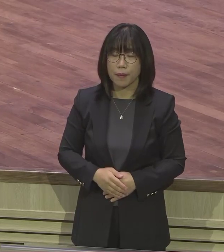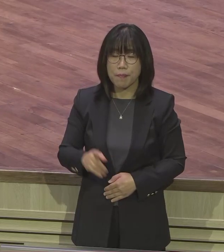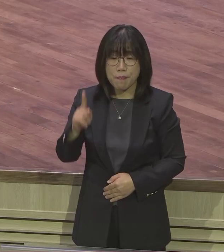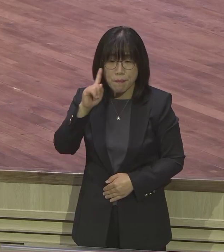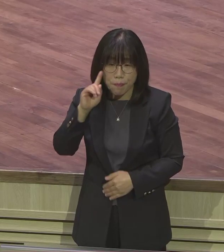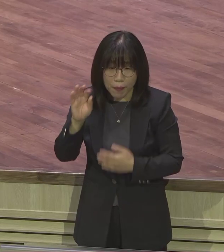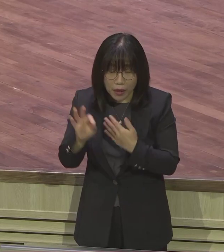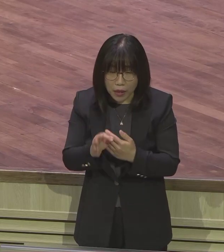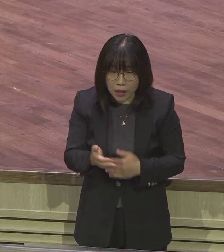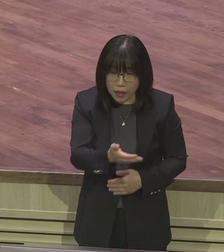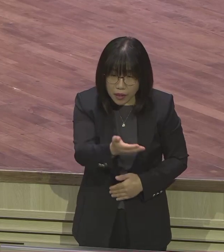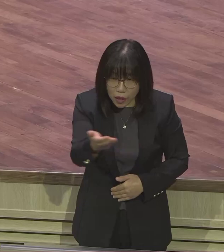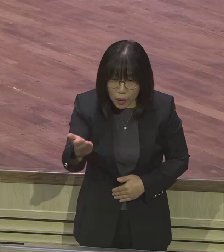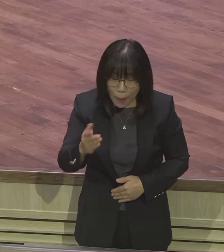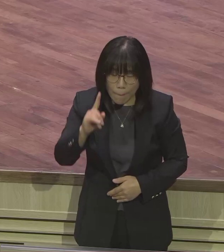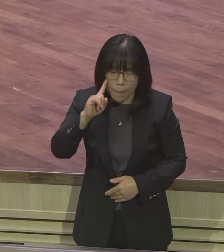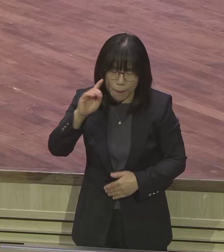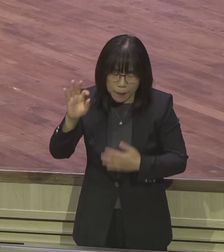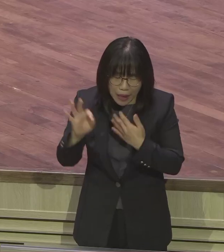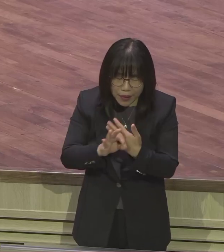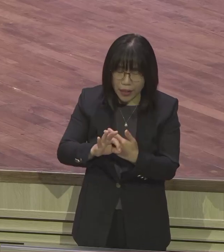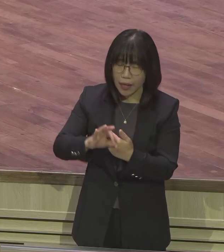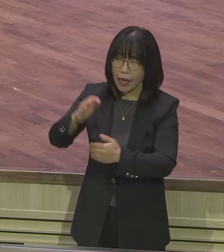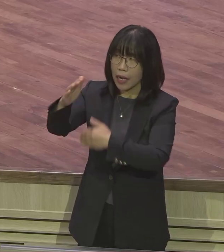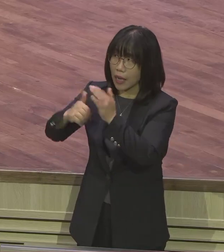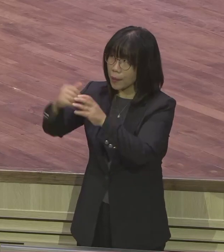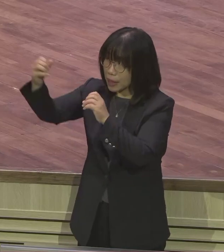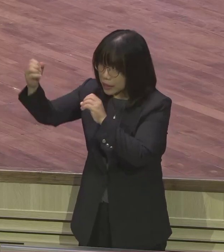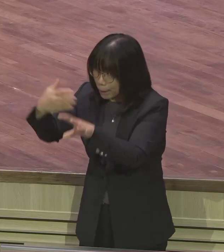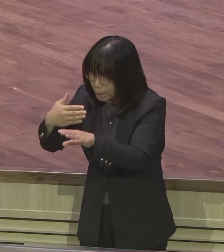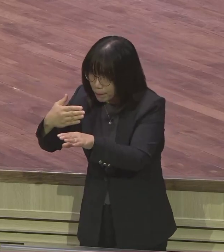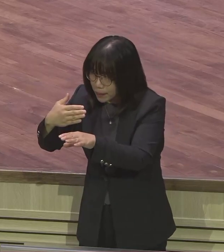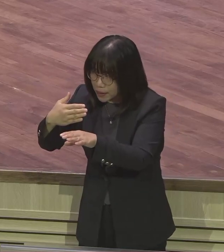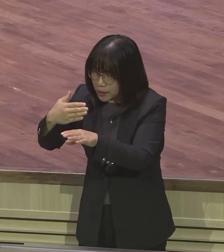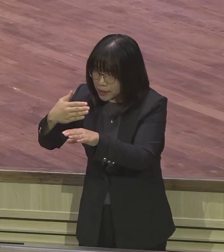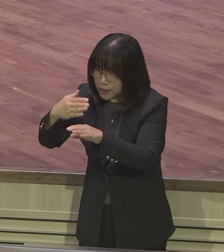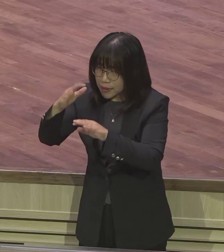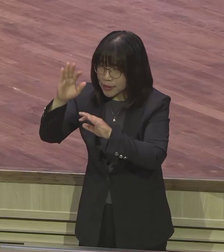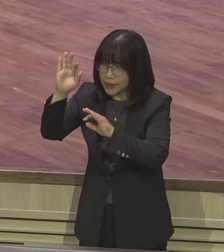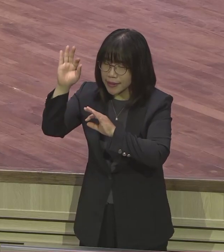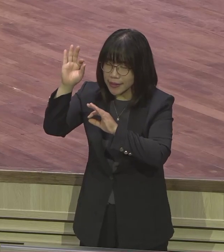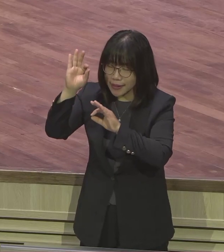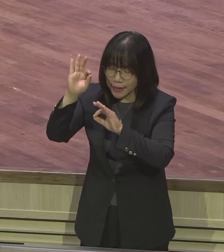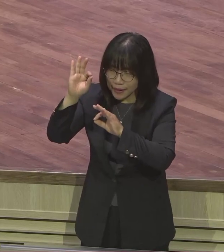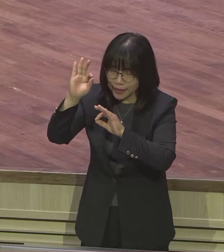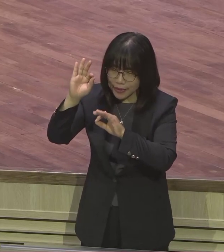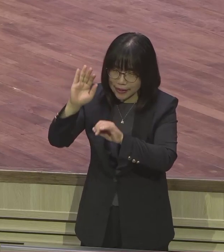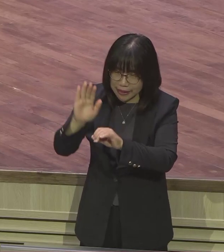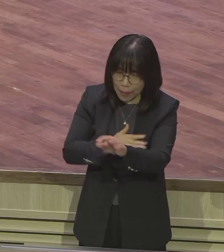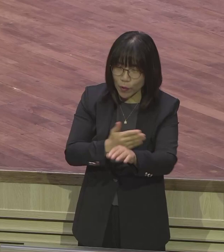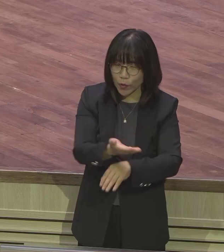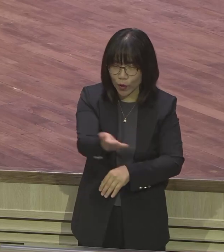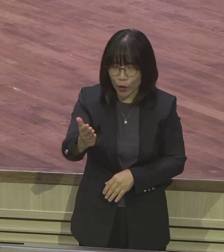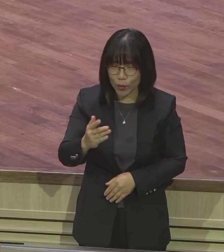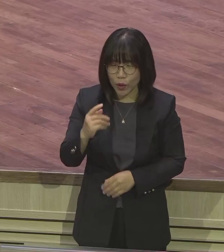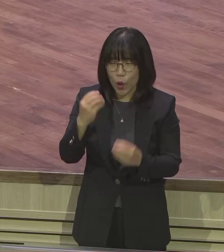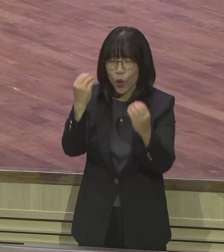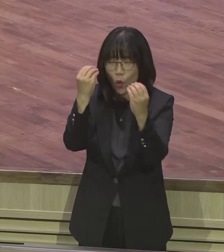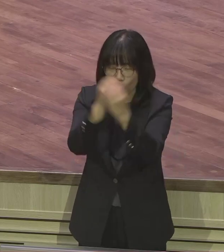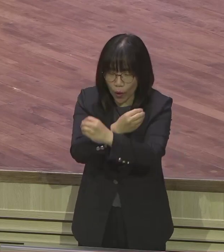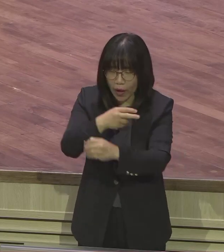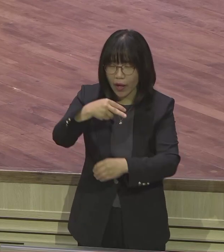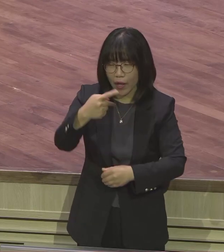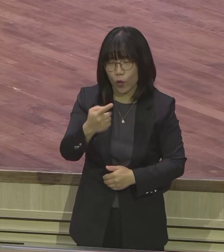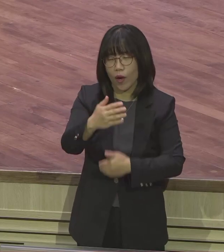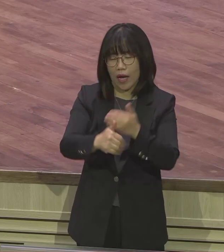혹시 잘못 짚었다 하더라도 하나님 책임져 주신다고. 그 믿음 보시고 아시겠어요? 잘못 짚어도 해결해 주신다니까요. 왜 예배